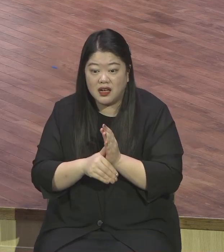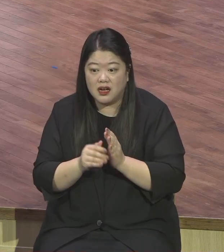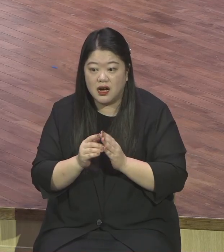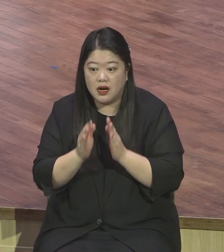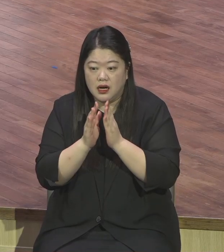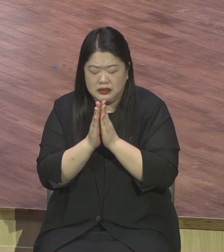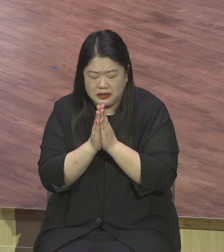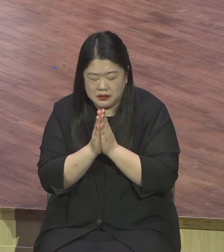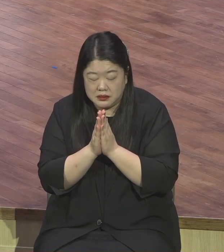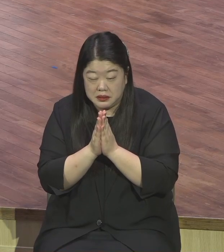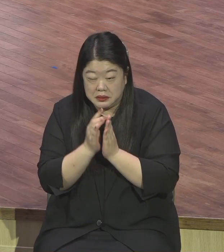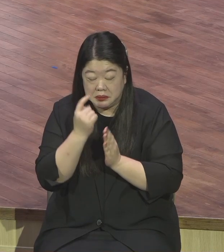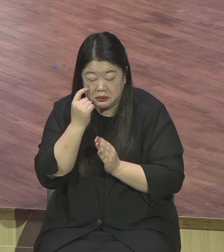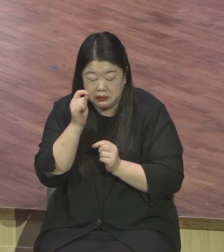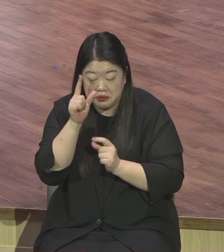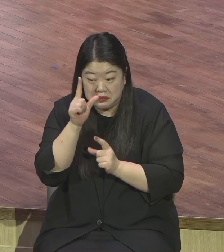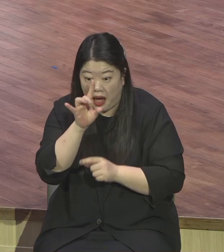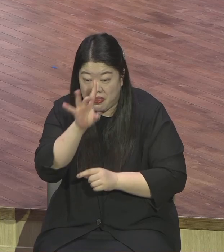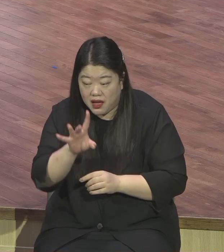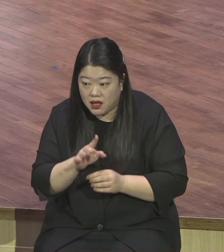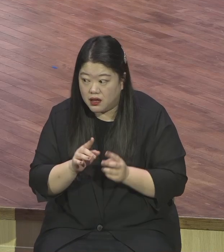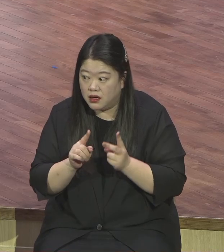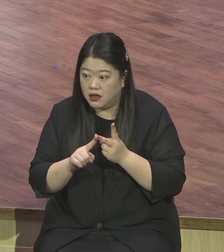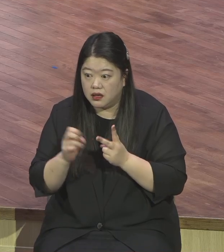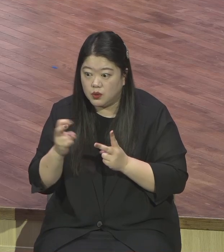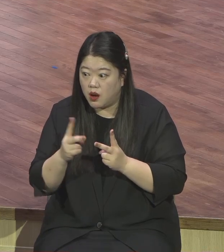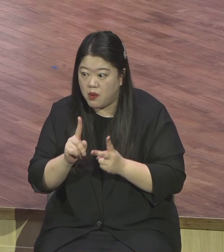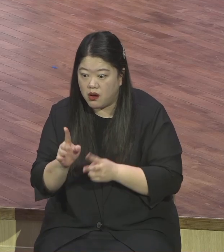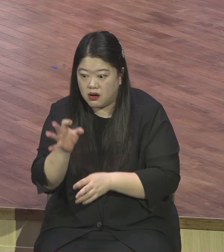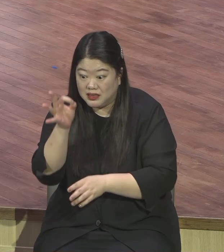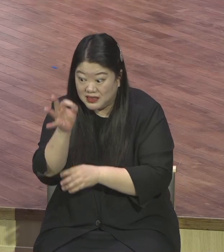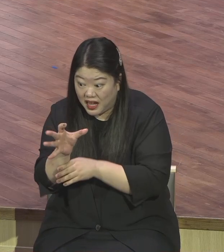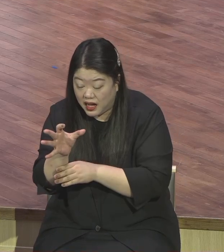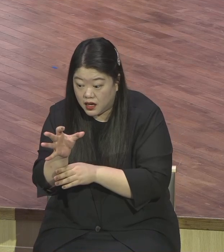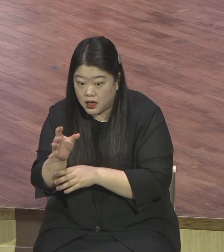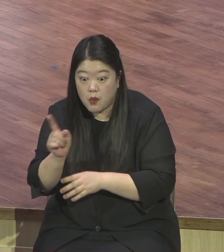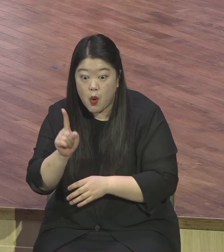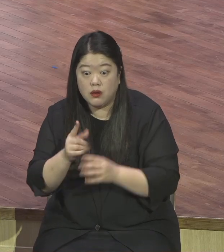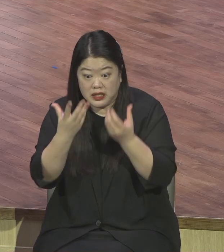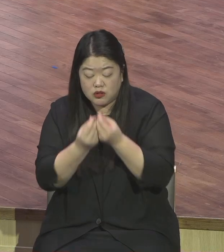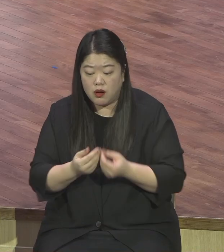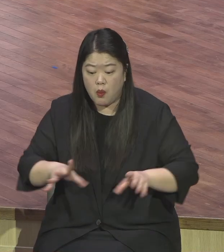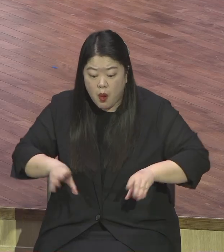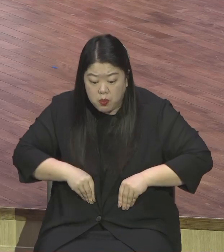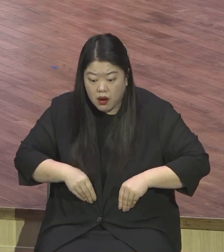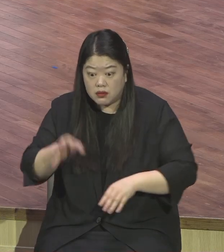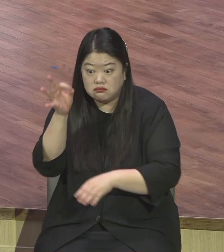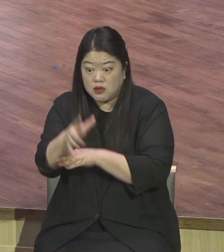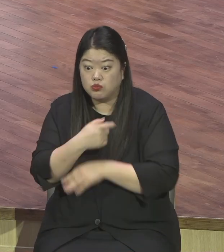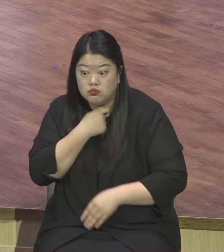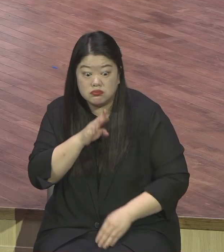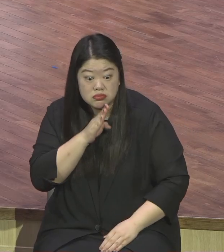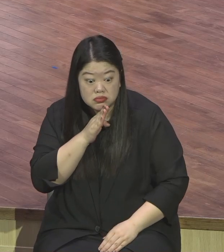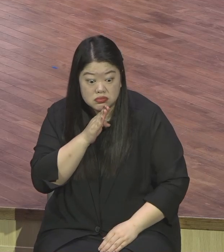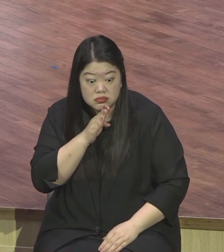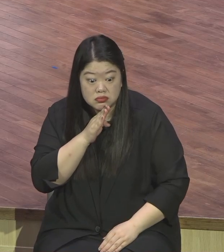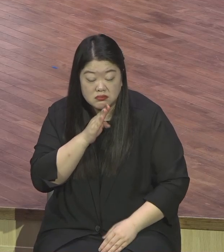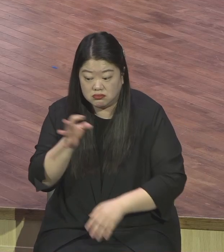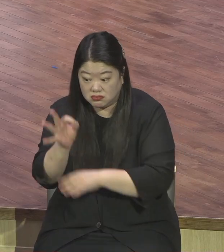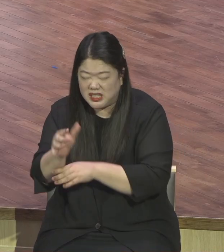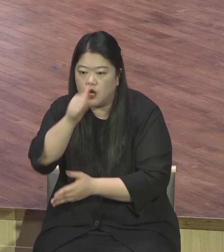죄 이래가지고 세상에 나가도 빌빌빌 교회 와서도 늘 정지어시 열등어시 정지어시